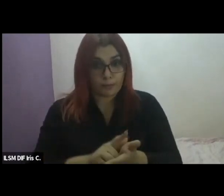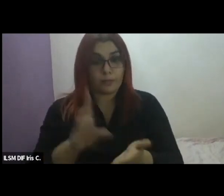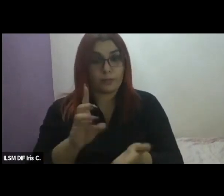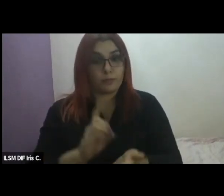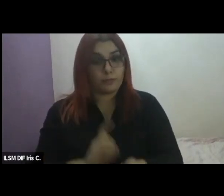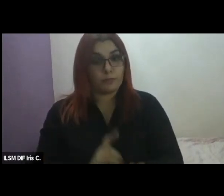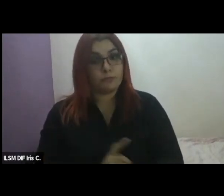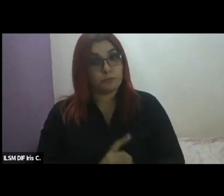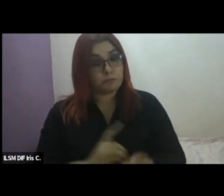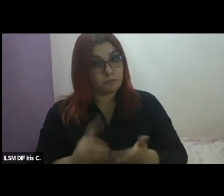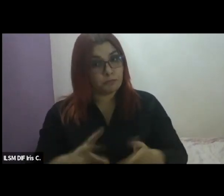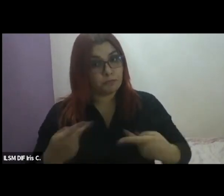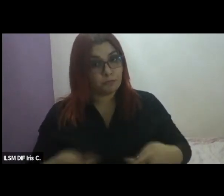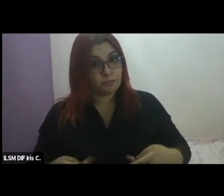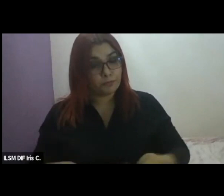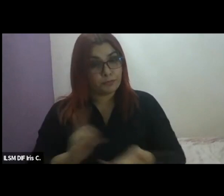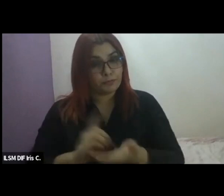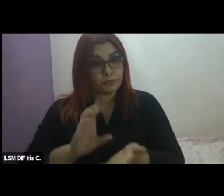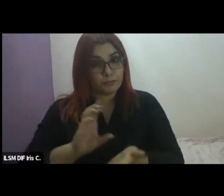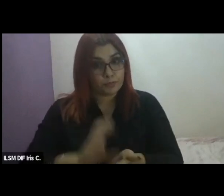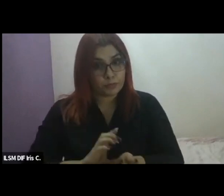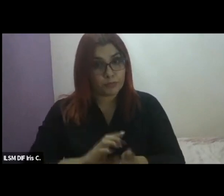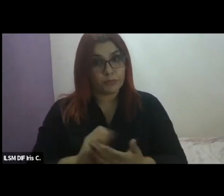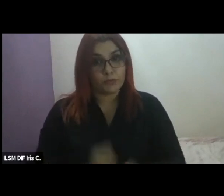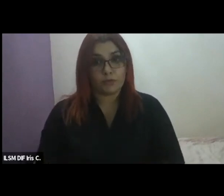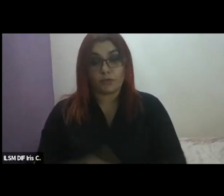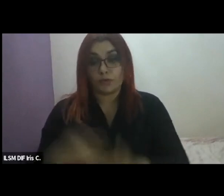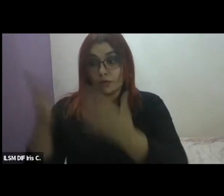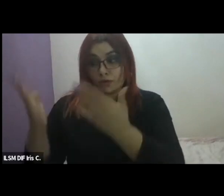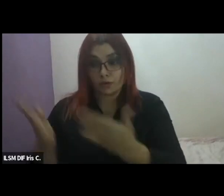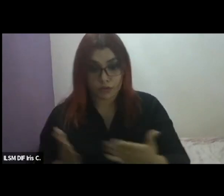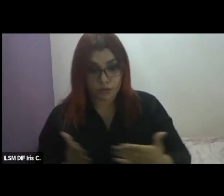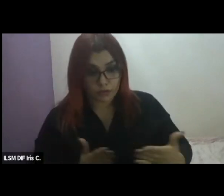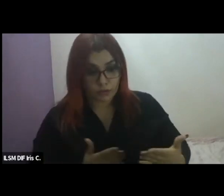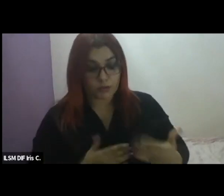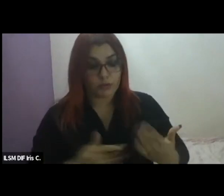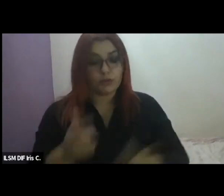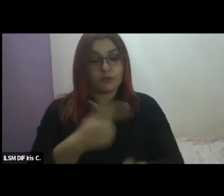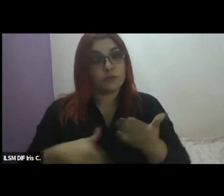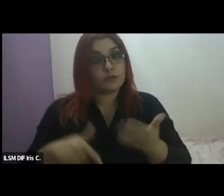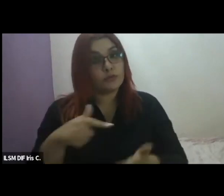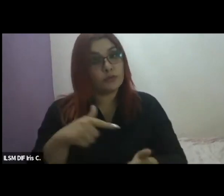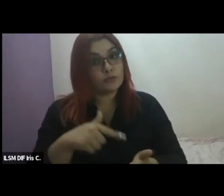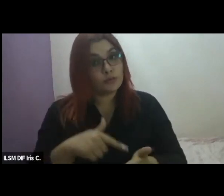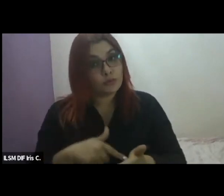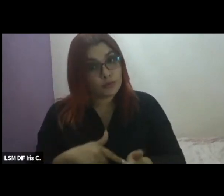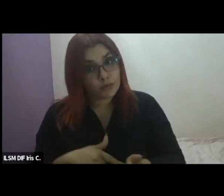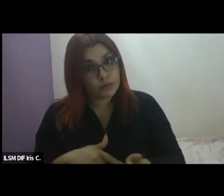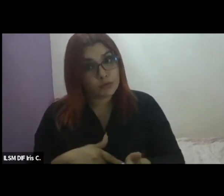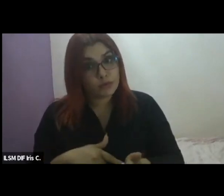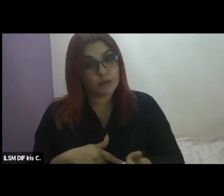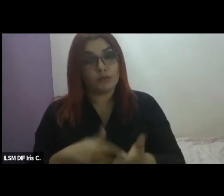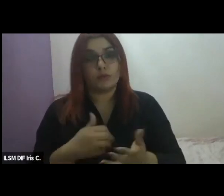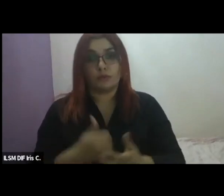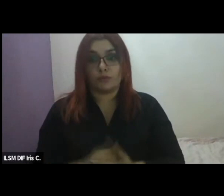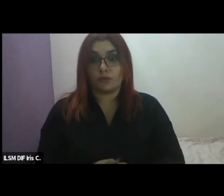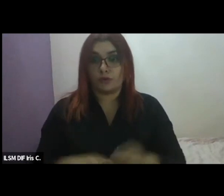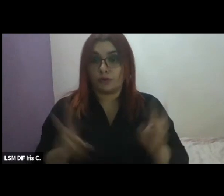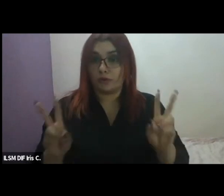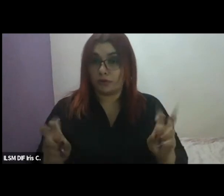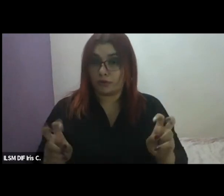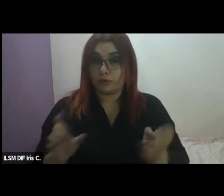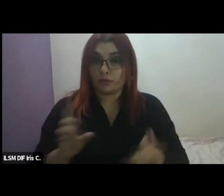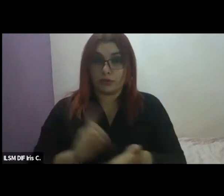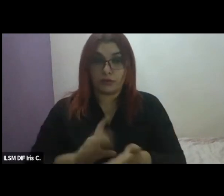que al llegar a espacios, a territorios donde Occidente no ha llegado, alteran